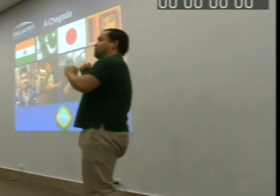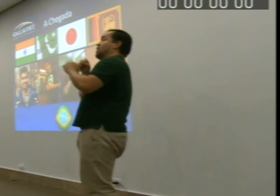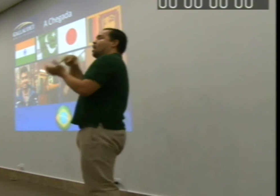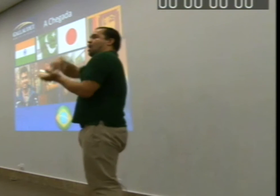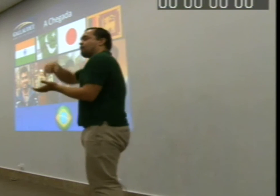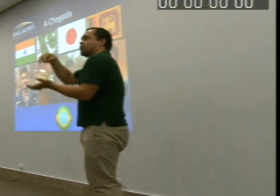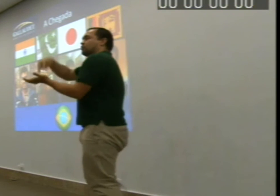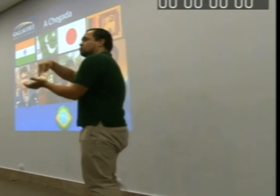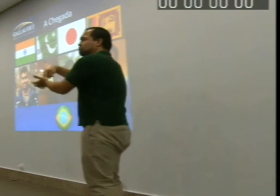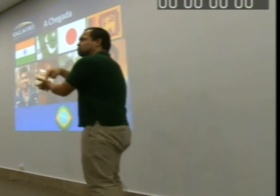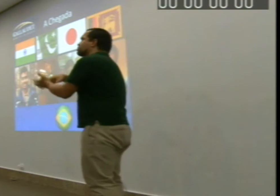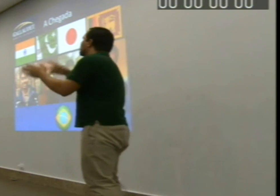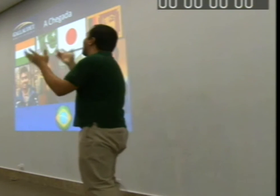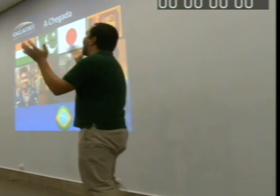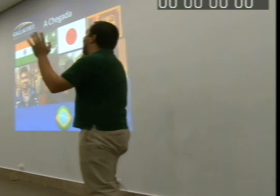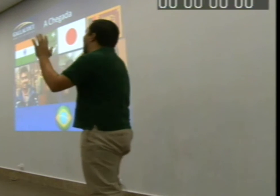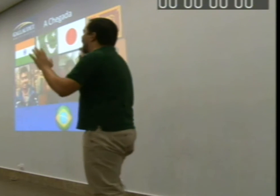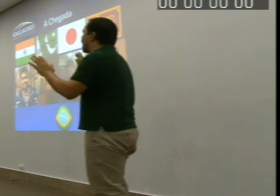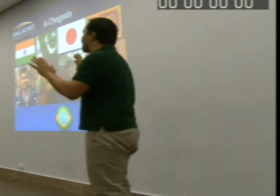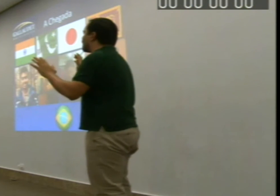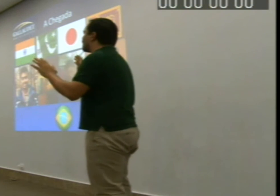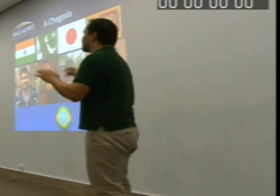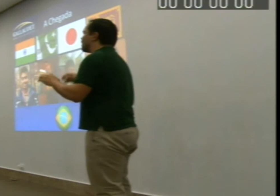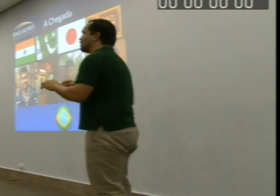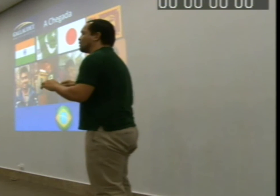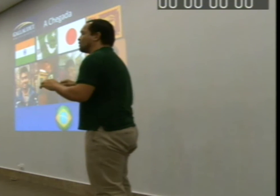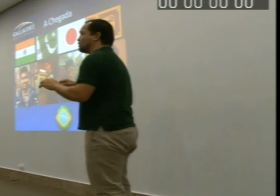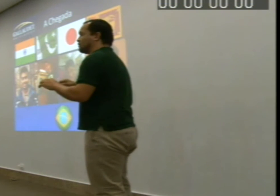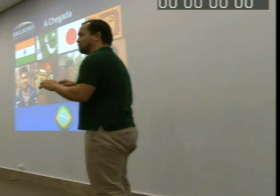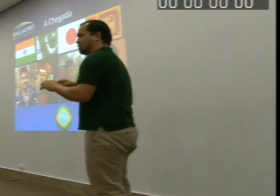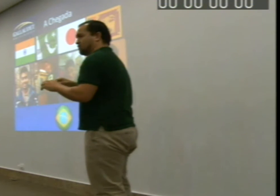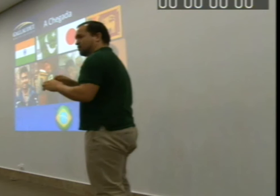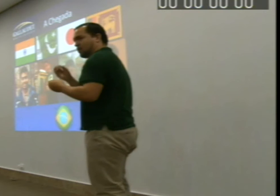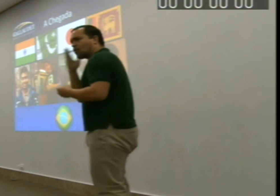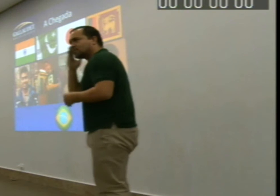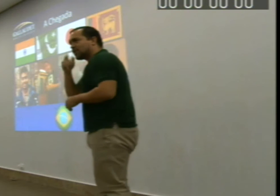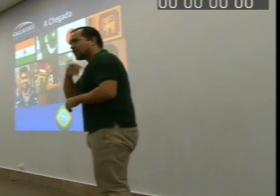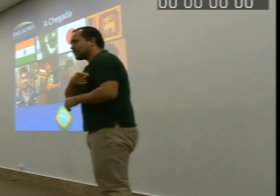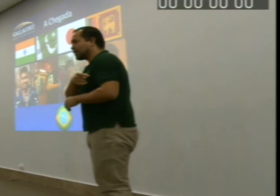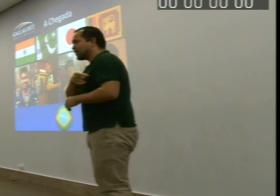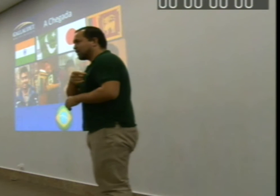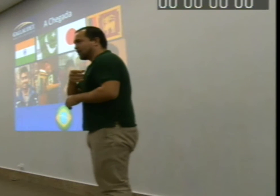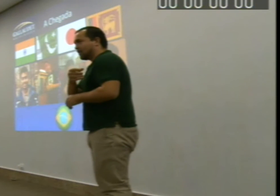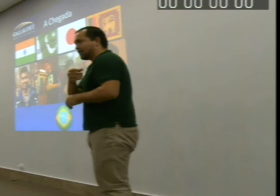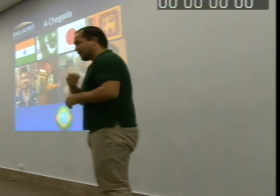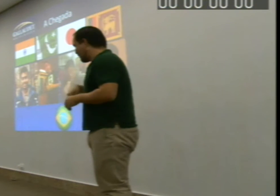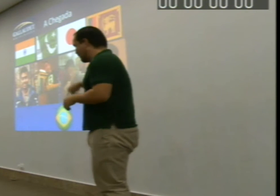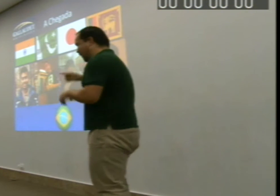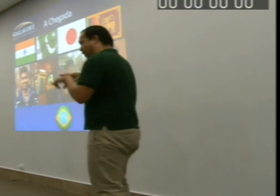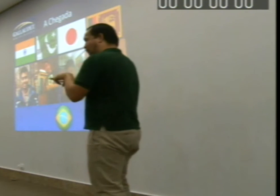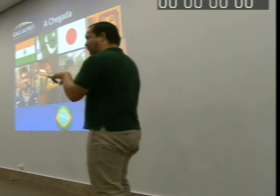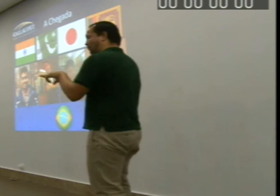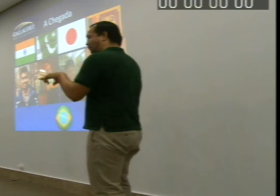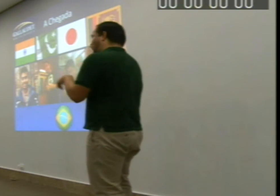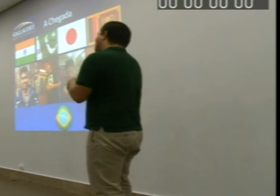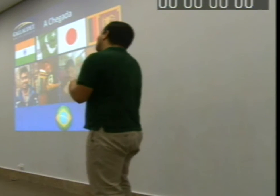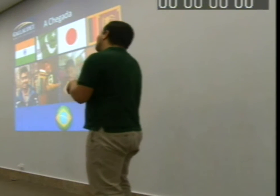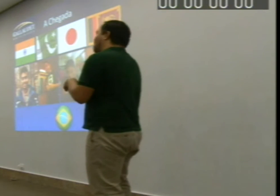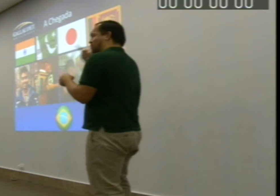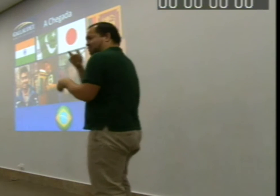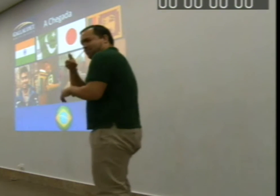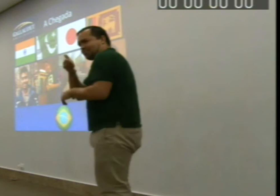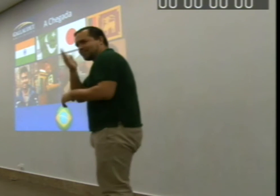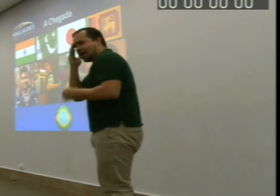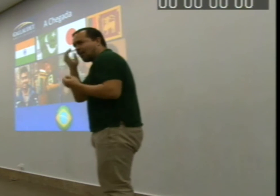acordei eles né todos eles levantaram assustados e Ué como que você sabe foi